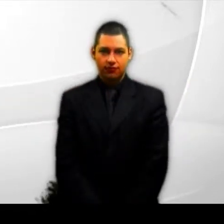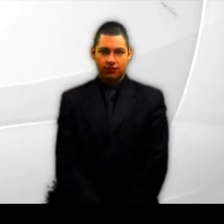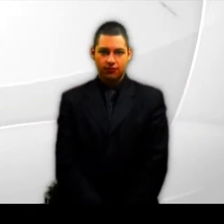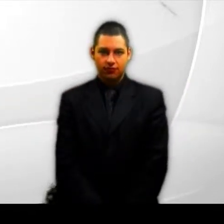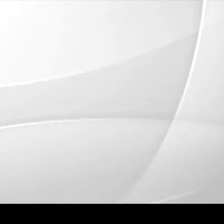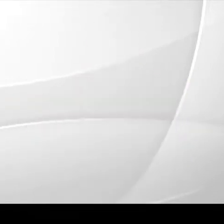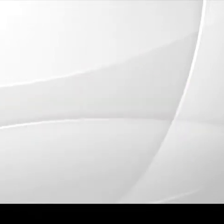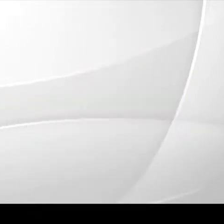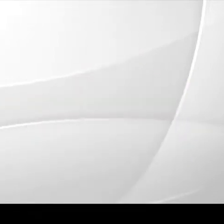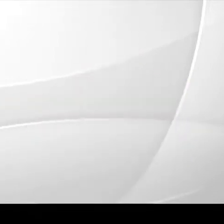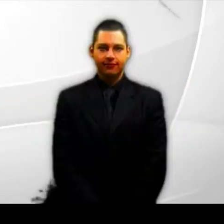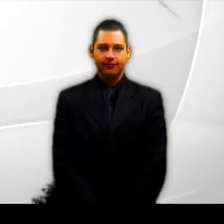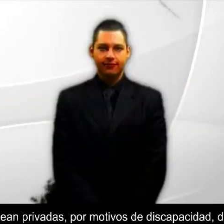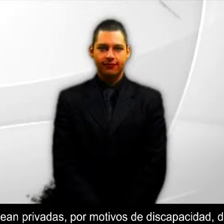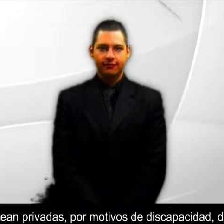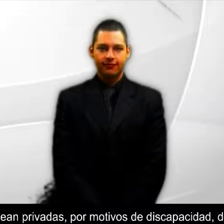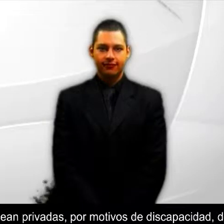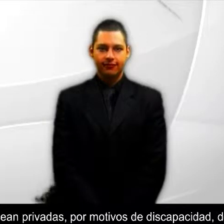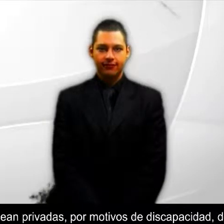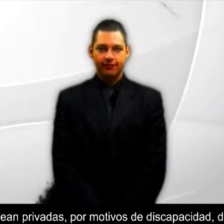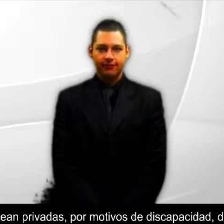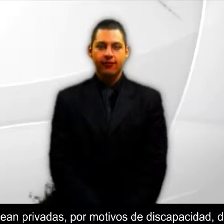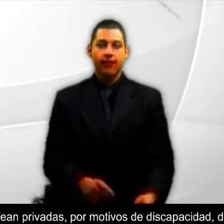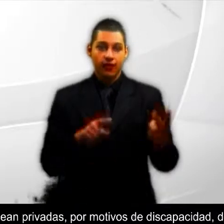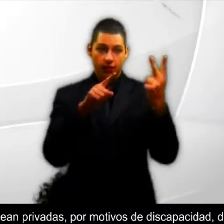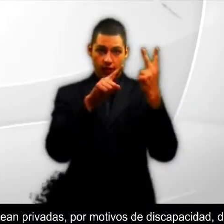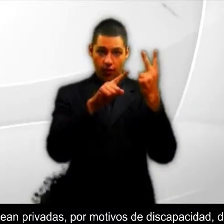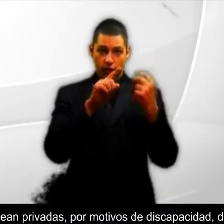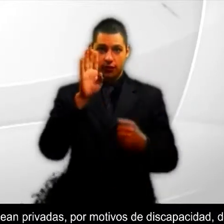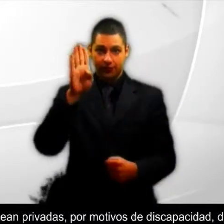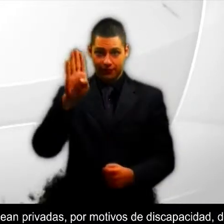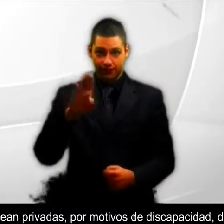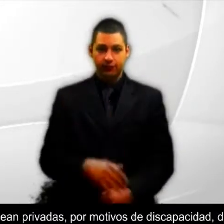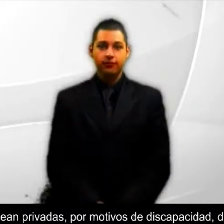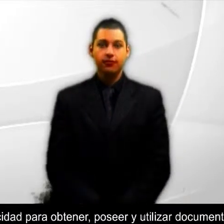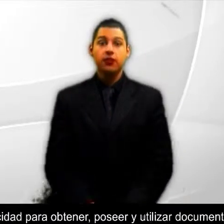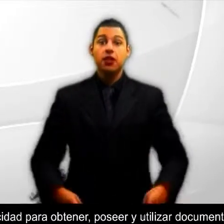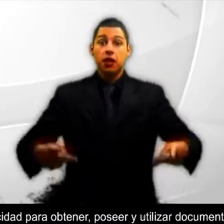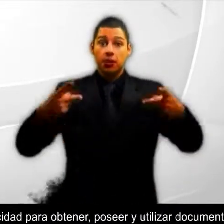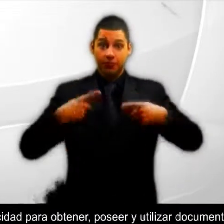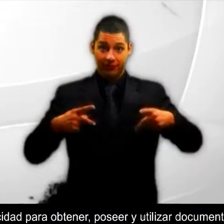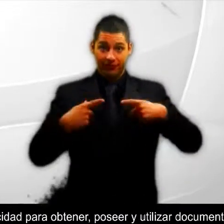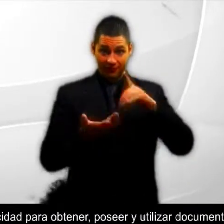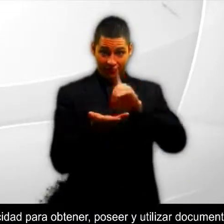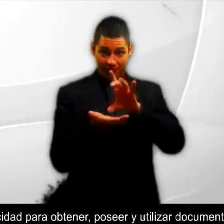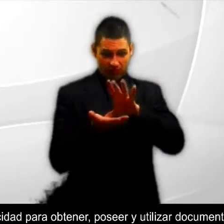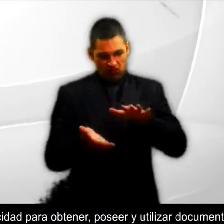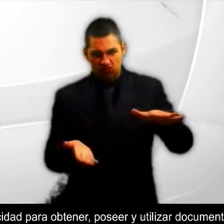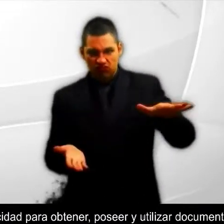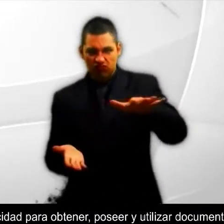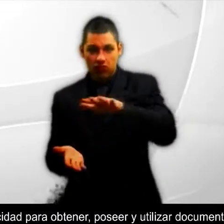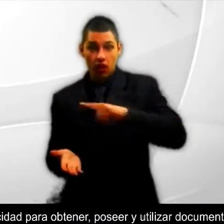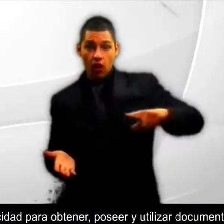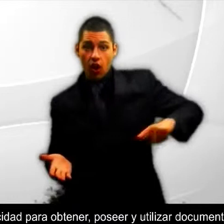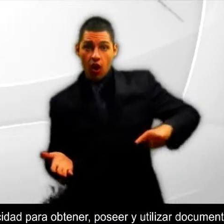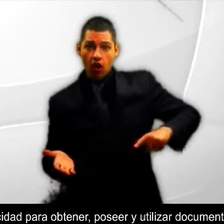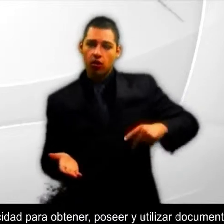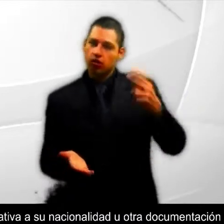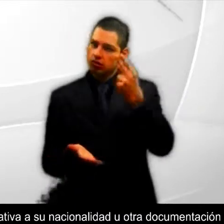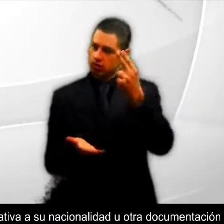b. no sean privadas por motivos de discapacidad de su capacidad para obtener, poseer y utilizar documentación relativa